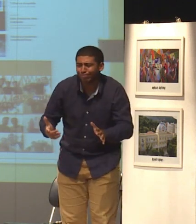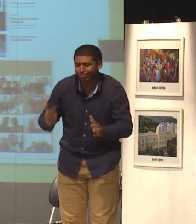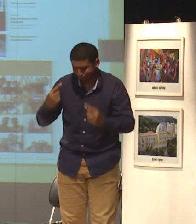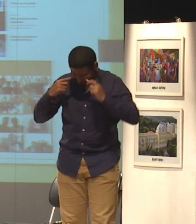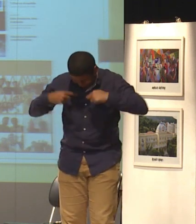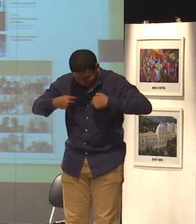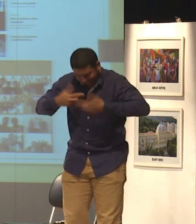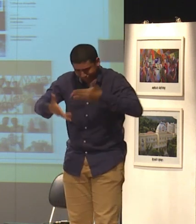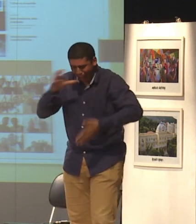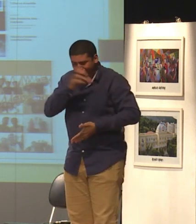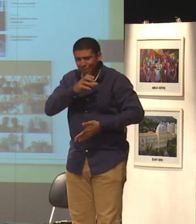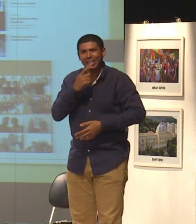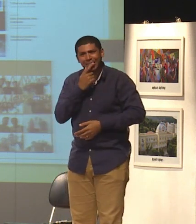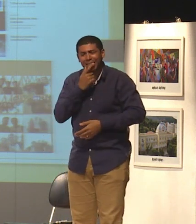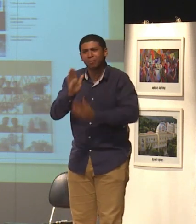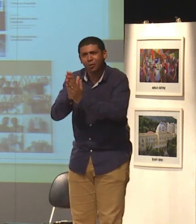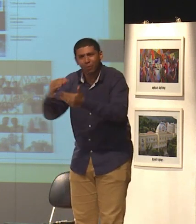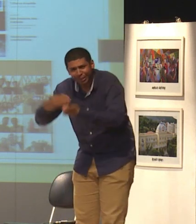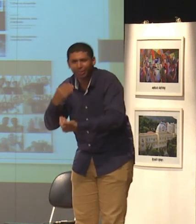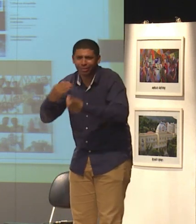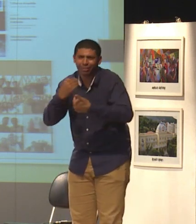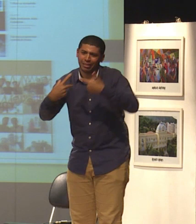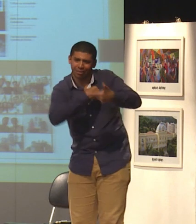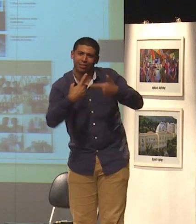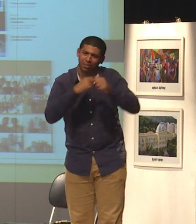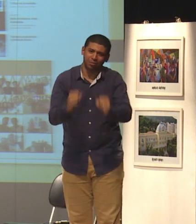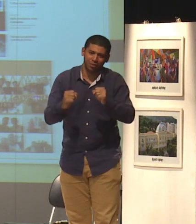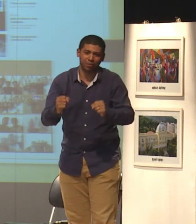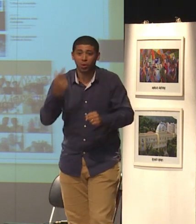e tossia também. E será que eu